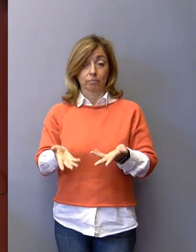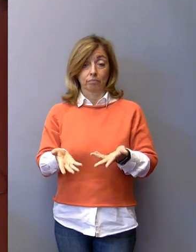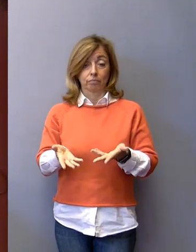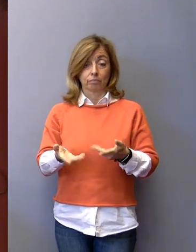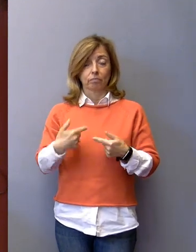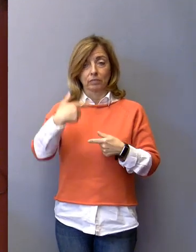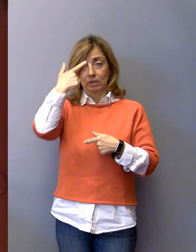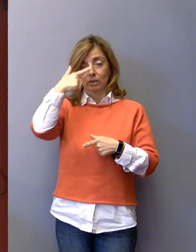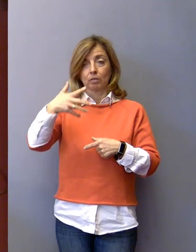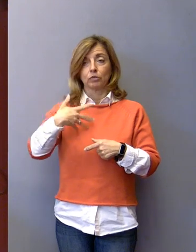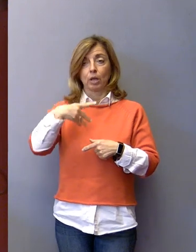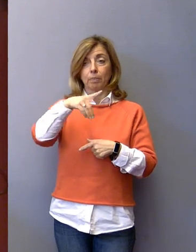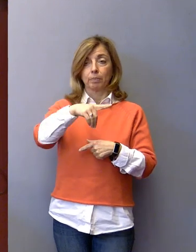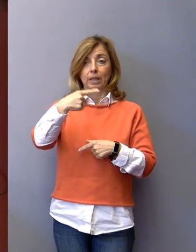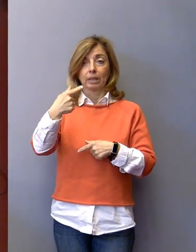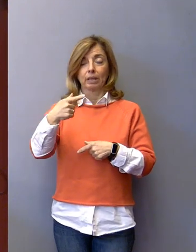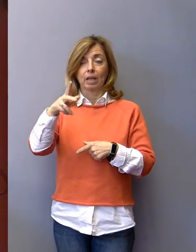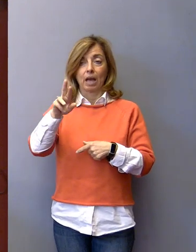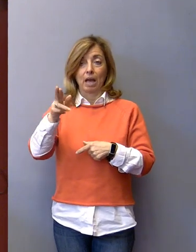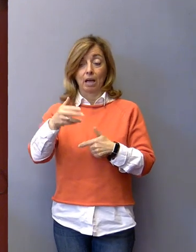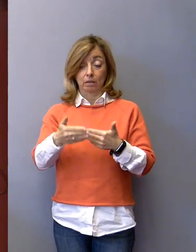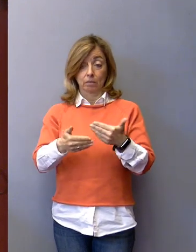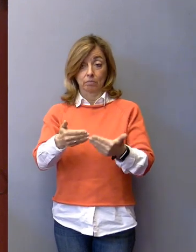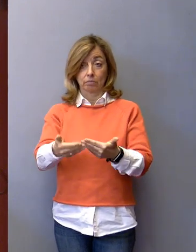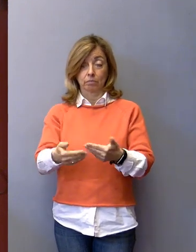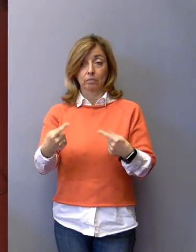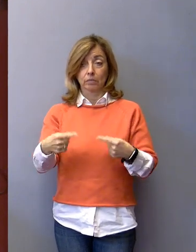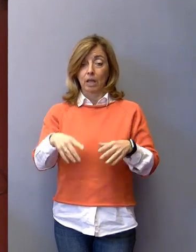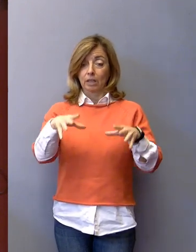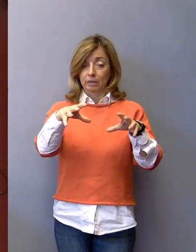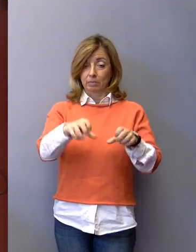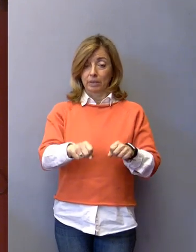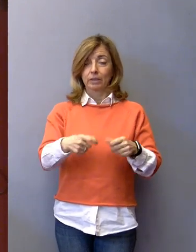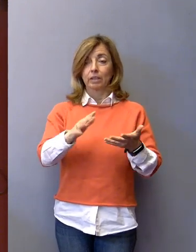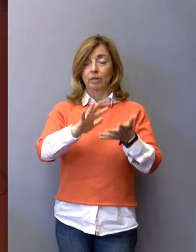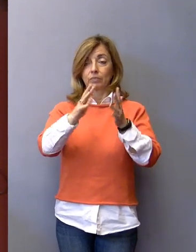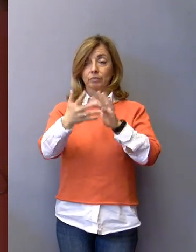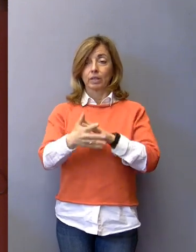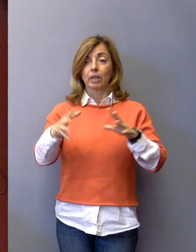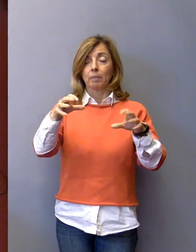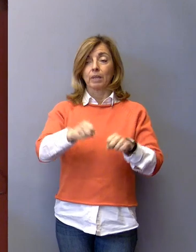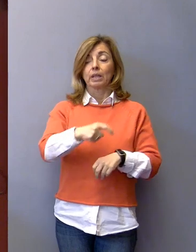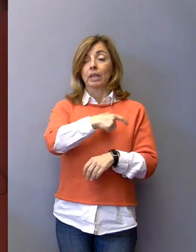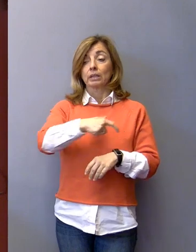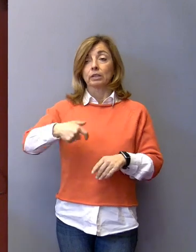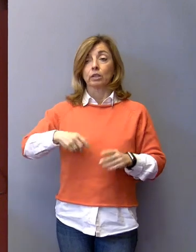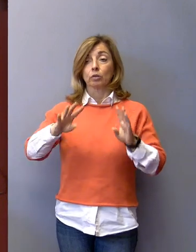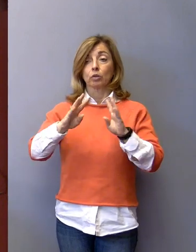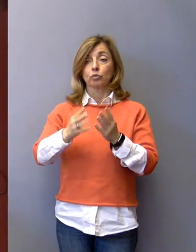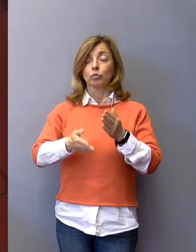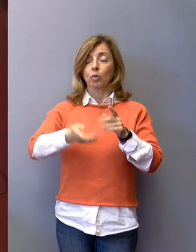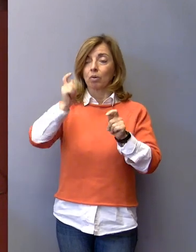che c'è un ptr in itinere quindi l'impegnativa verrebbe in questi termini si impegna il sindaco e la giunta ad avviare un percorso corretto